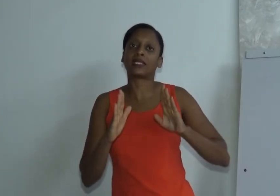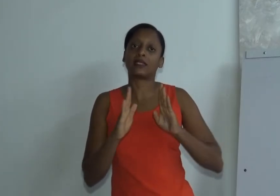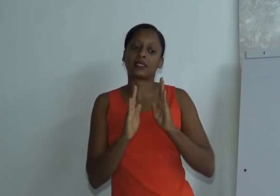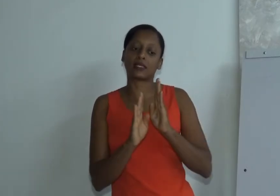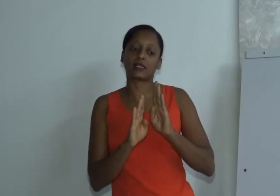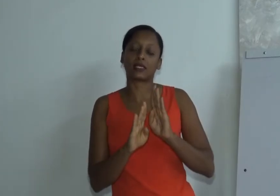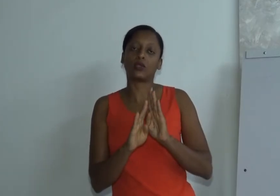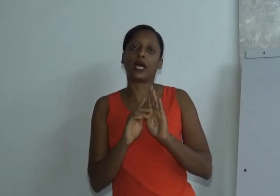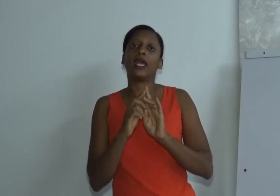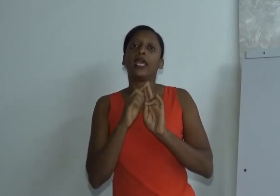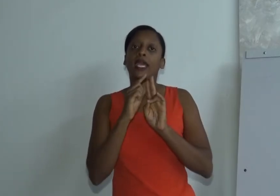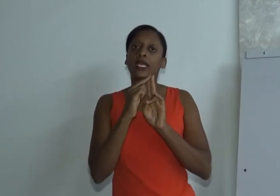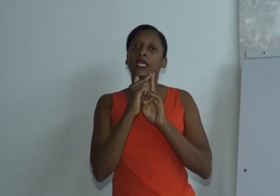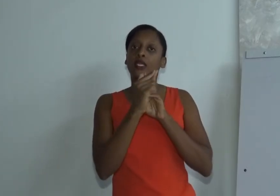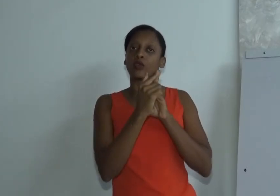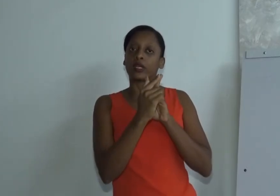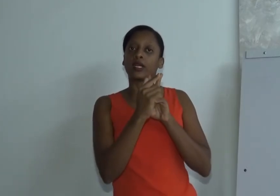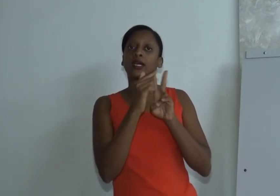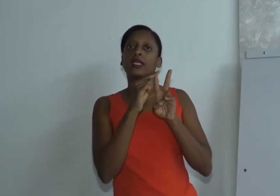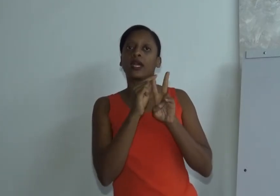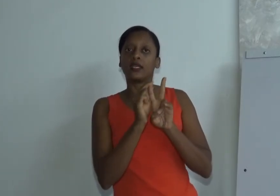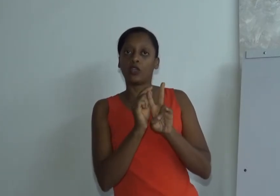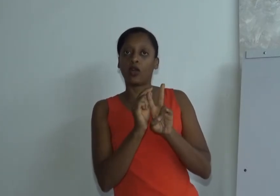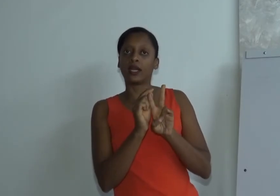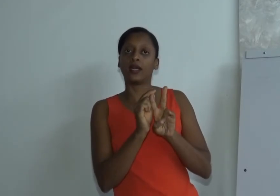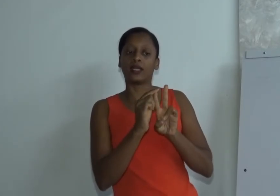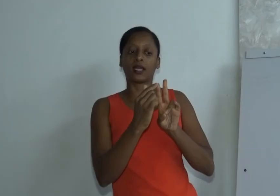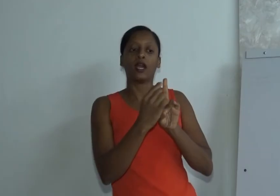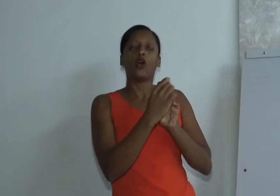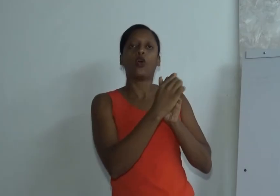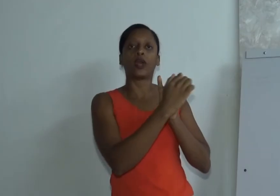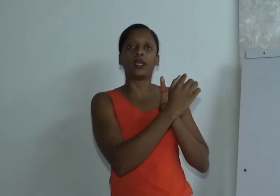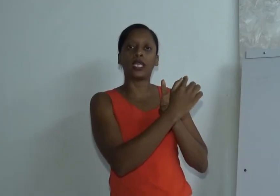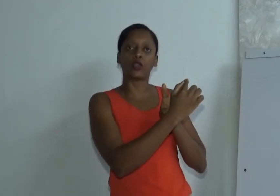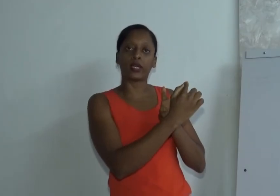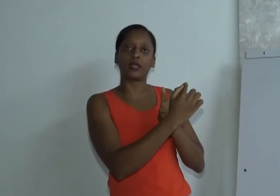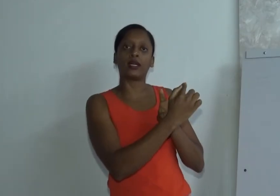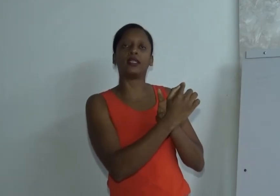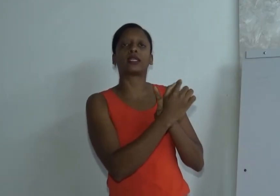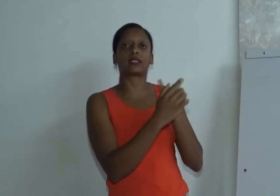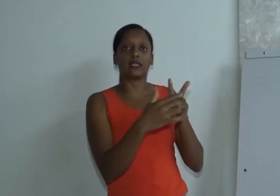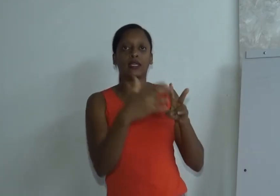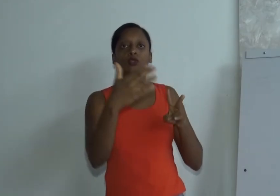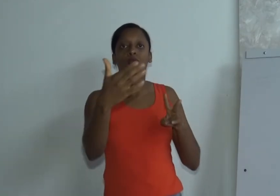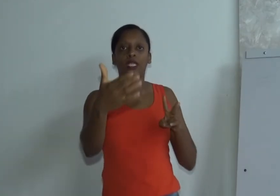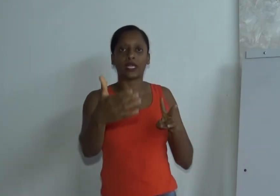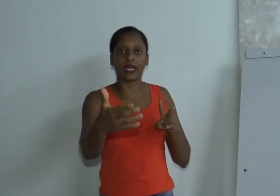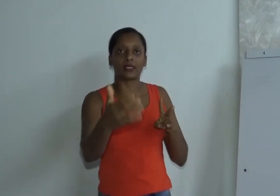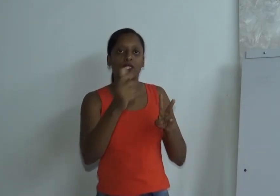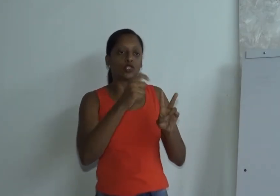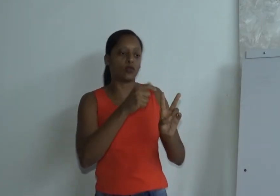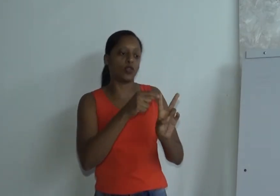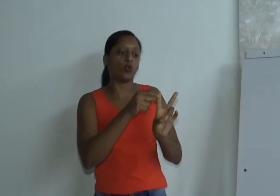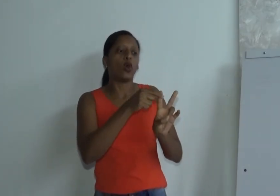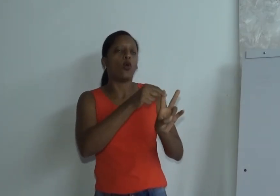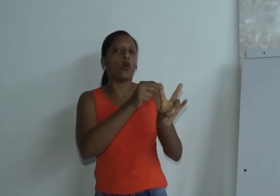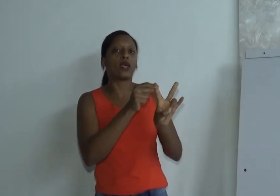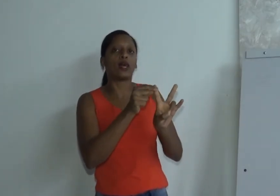matriz extracelular em inorgânica e orgânica. Inorgânica seriam os minerais que a gente viu.